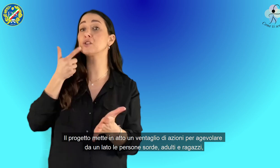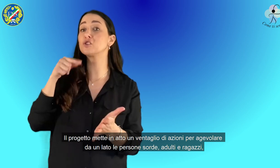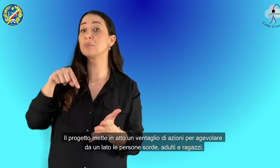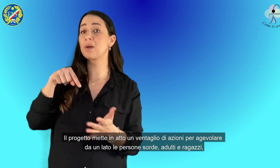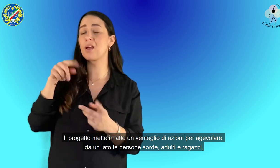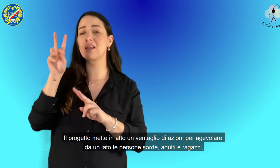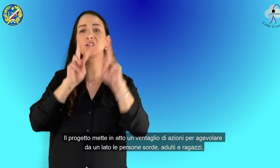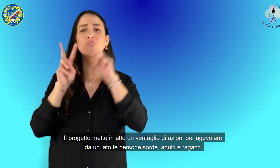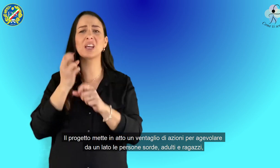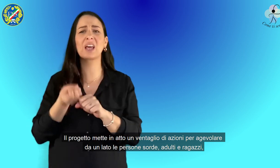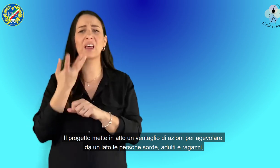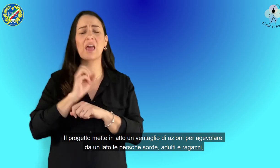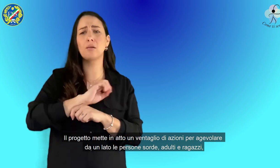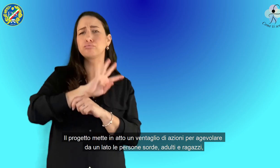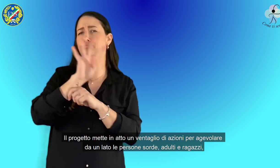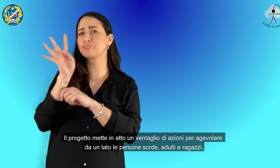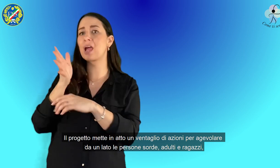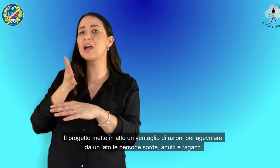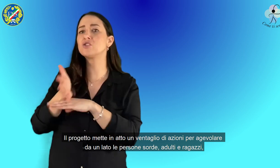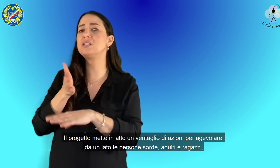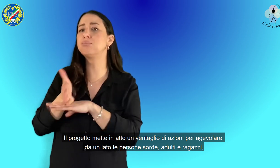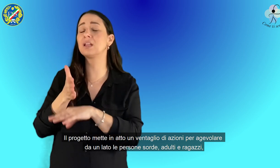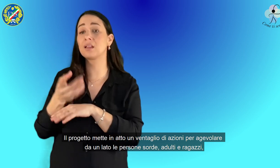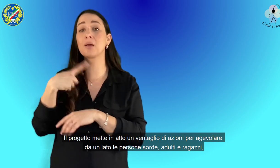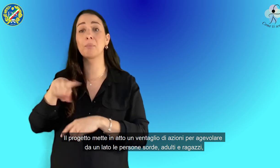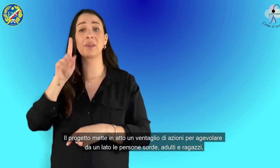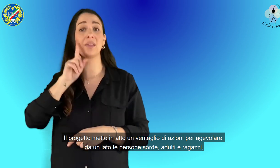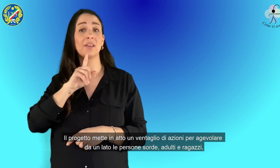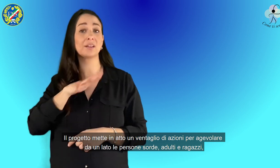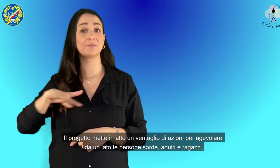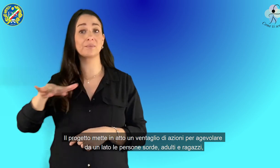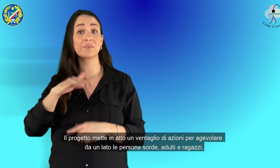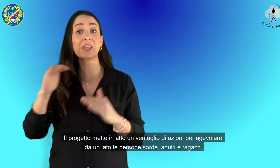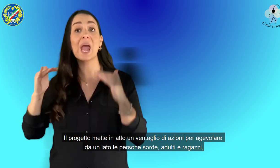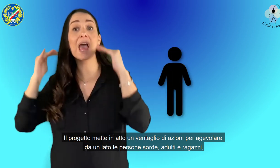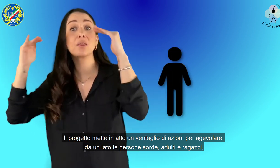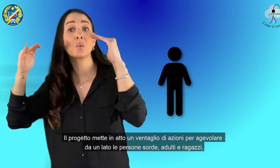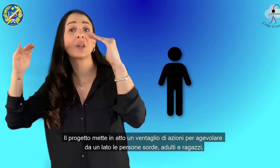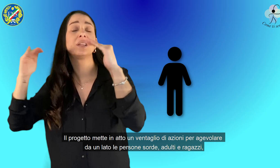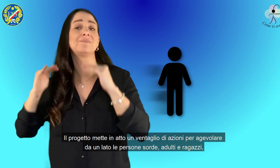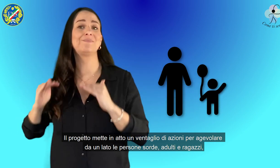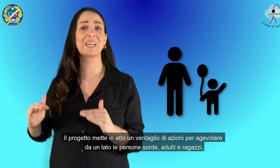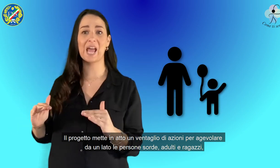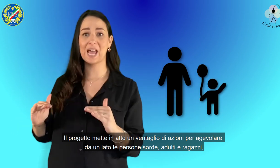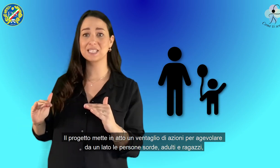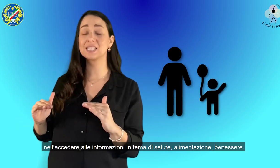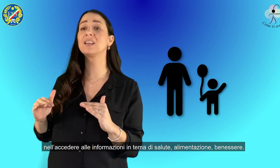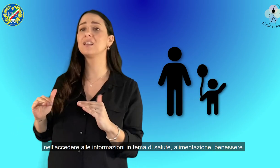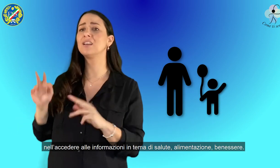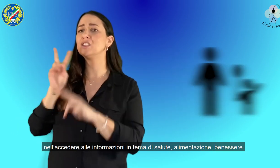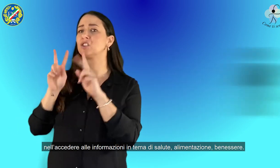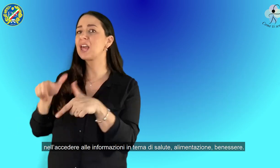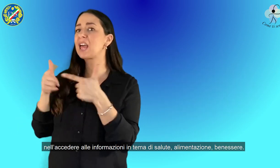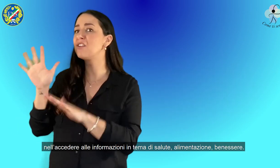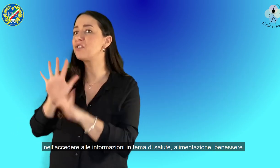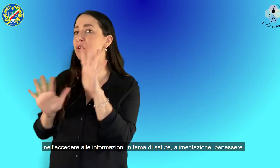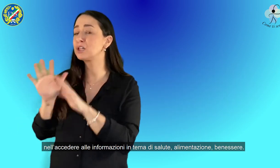Il progetto mette in atto un ventaglio di azioni per agevolare da un lato le persone sorde, adulti e ragazzi nell'accedere alle